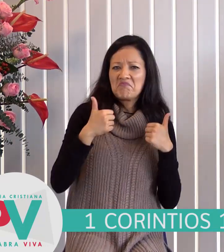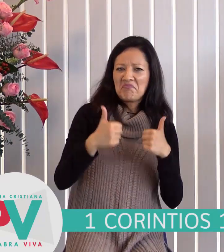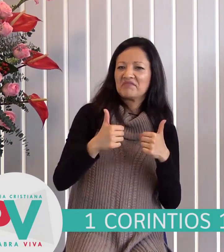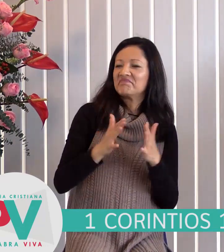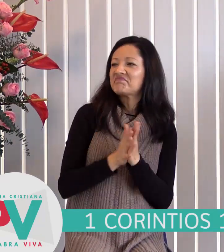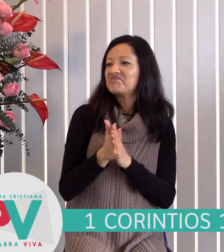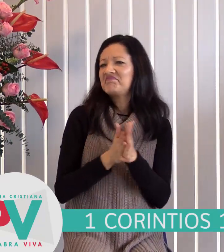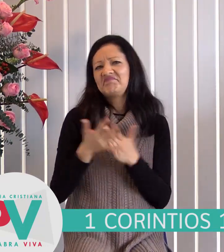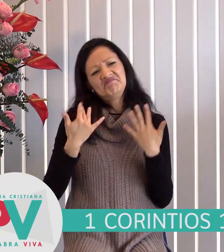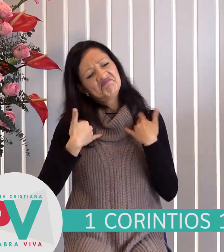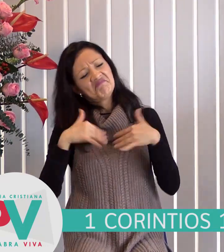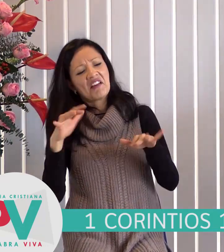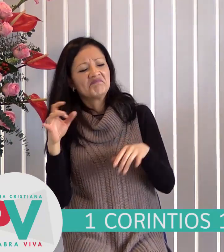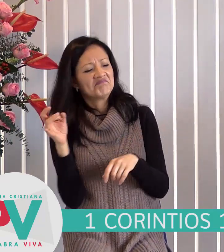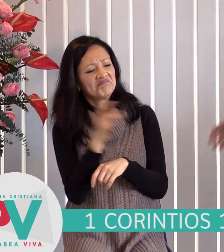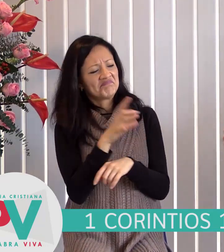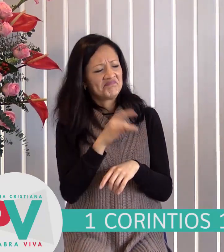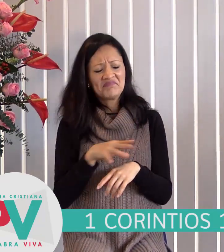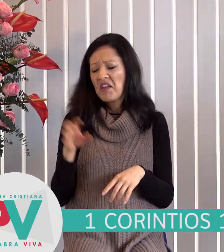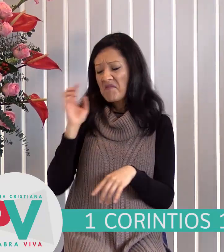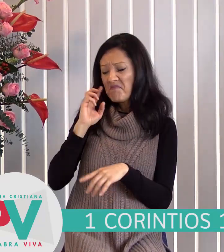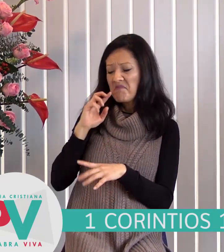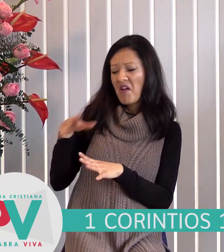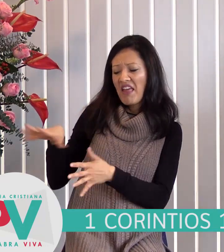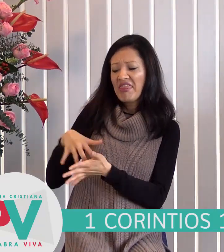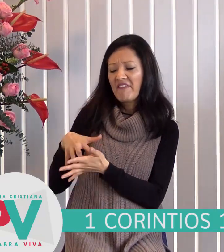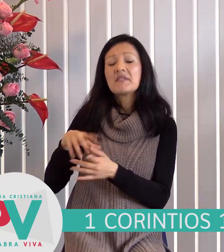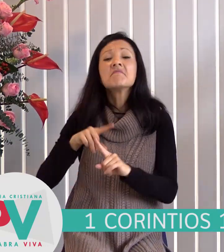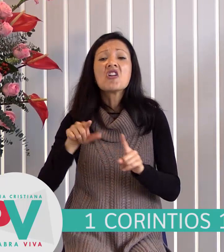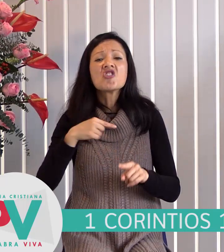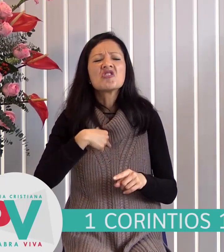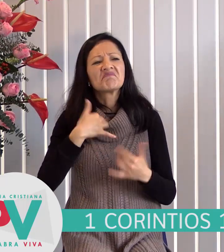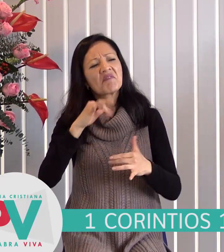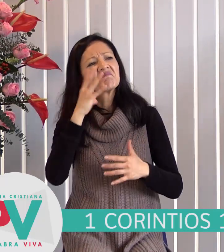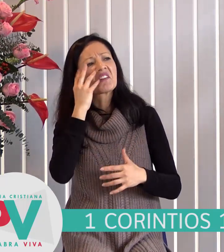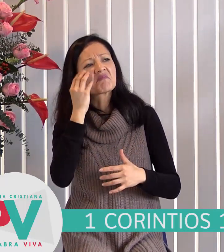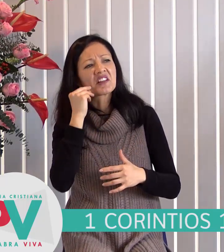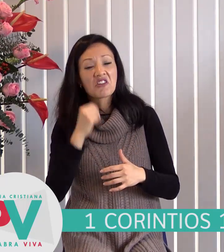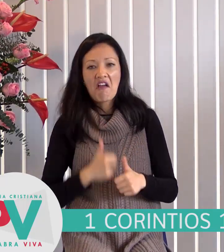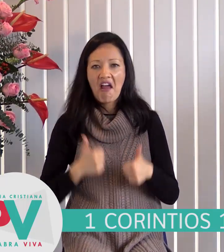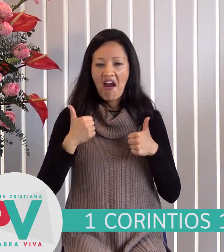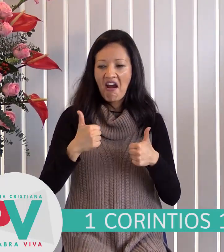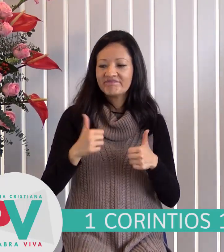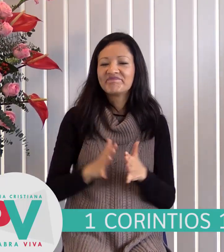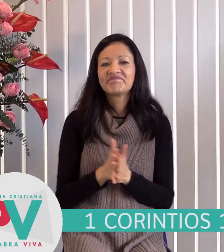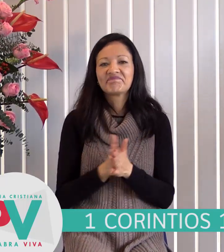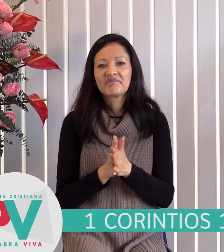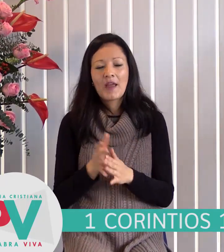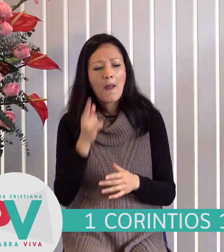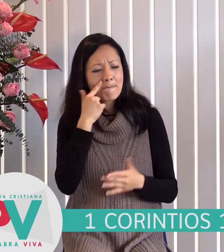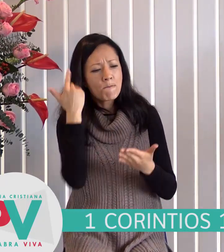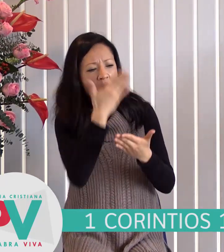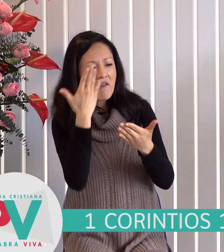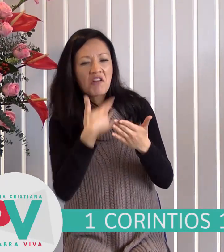que usted ya superó. No, yo sí. Paola no, Paola es débil. Pero yo sí, yo soy el chacho. No, viejo.